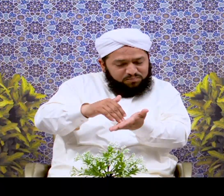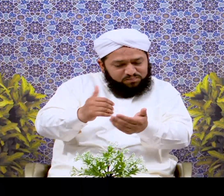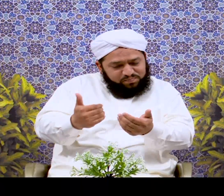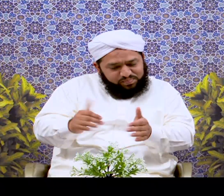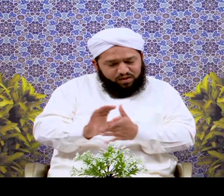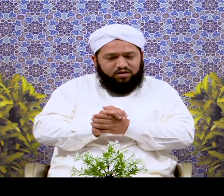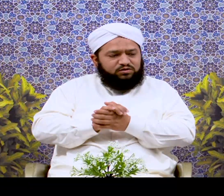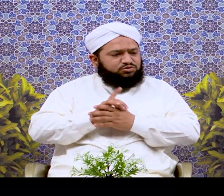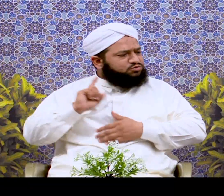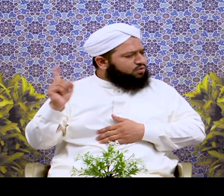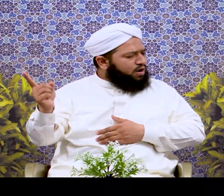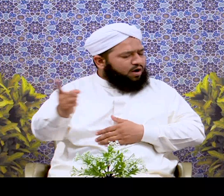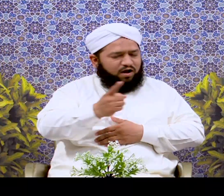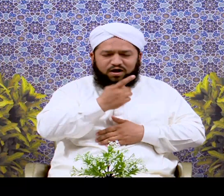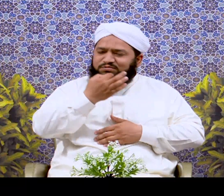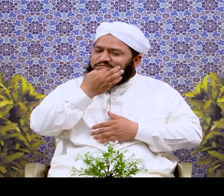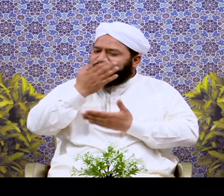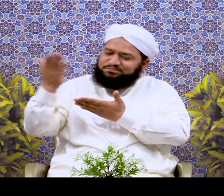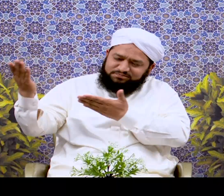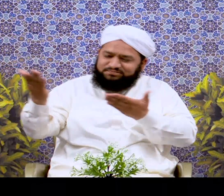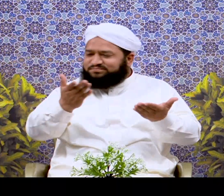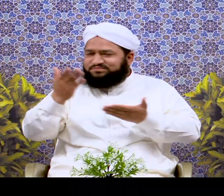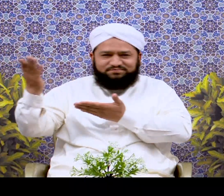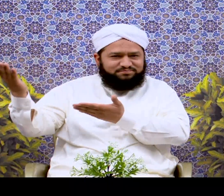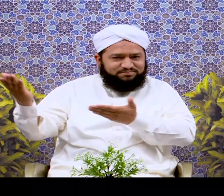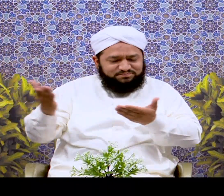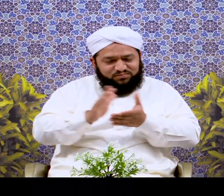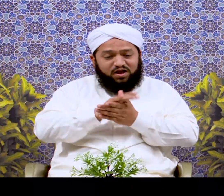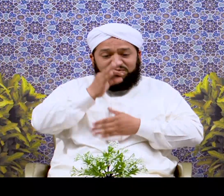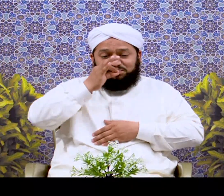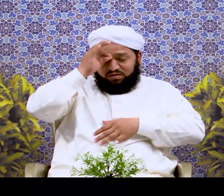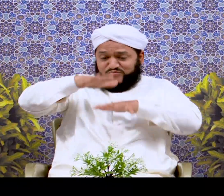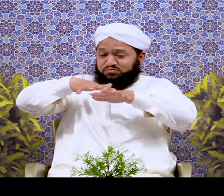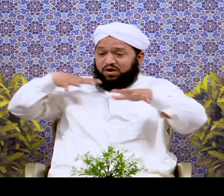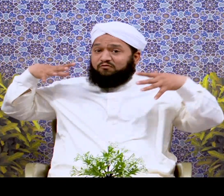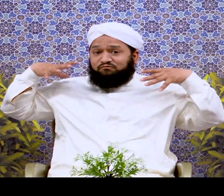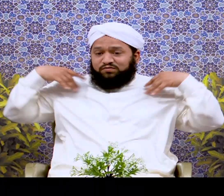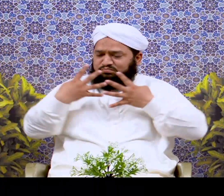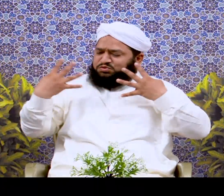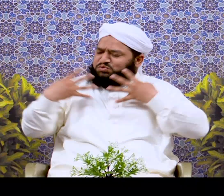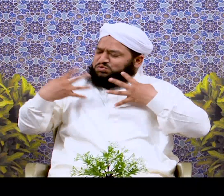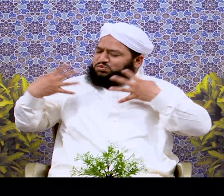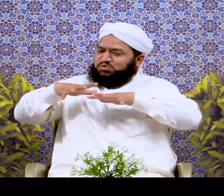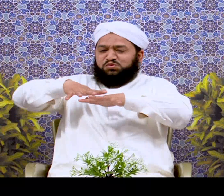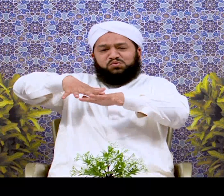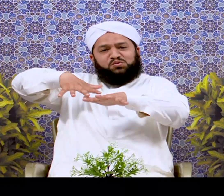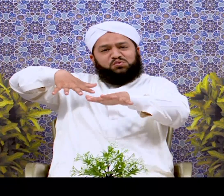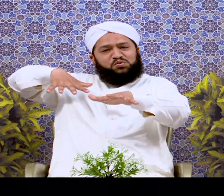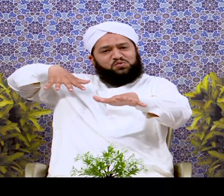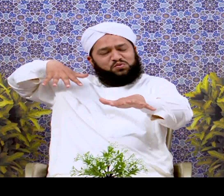نے بھرپور استقبال کیا۔ تمام انبیاء اور فرشتے مقتدی بن کر صف باندھے پیچھے کھڑے ہو گئے۔ حضور جان رحمت